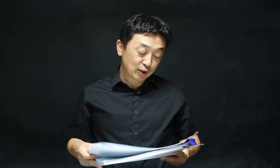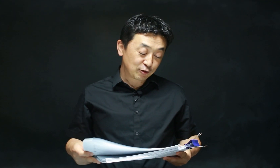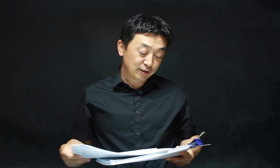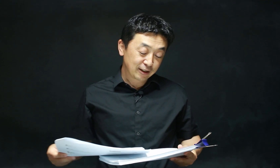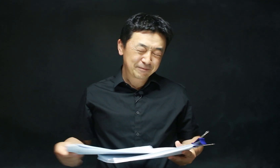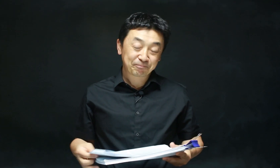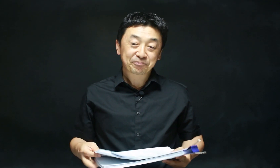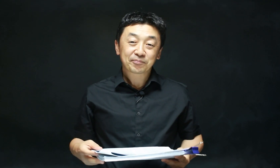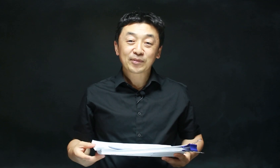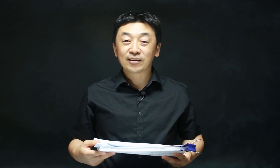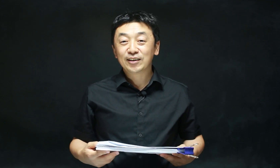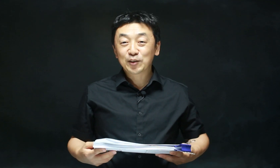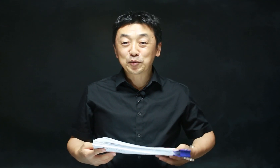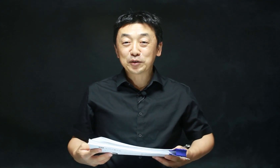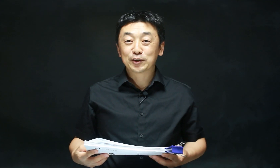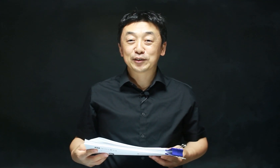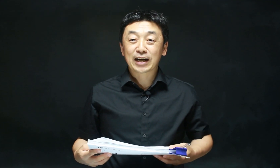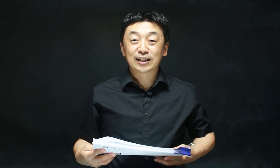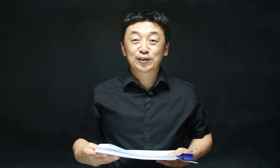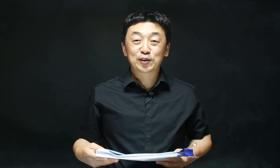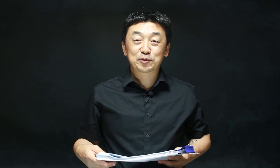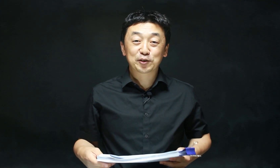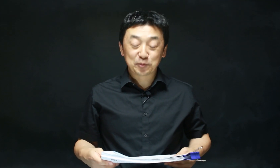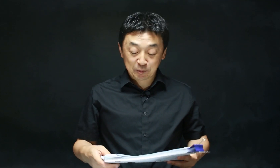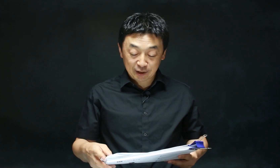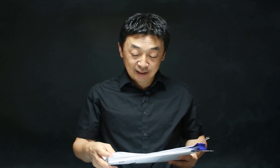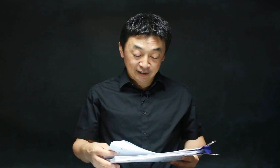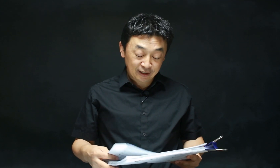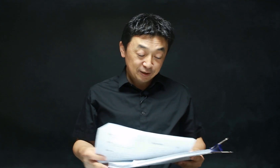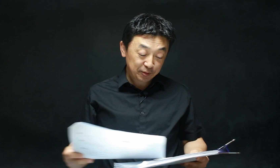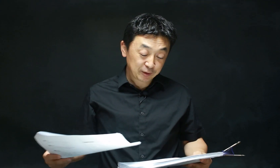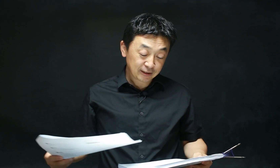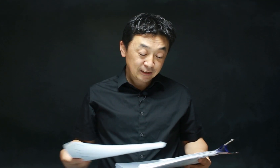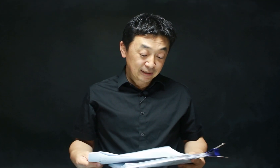되겠고요. 또 가까이에서 여러분들은 또 뵙게 되지 않을까 싶습니다.